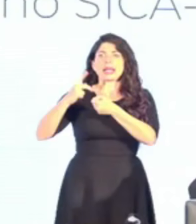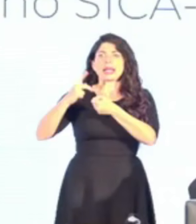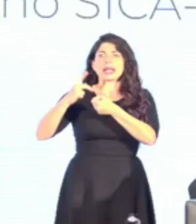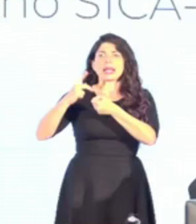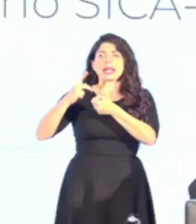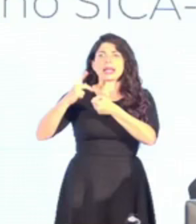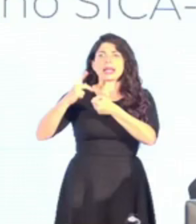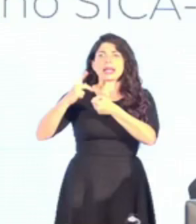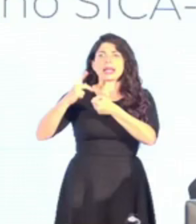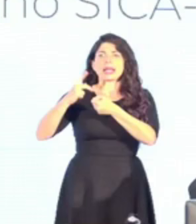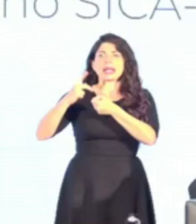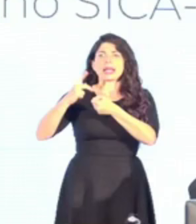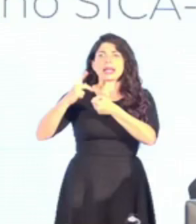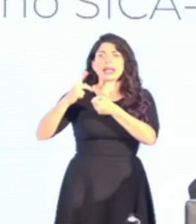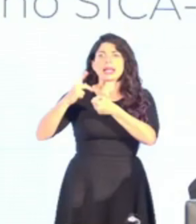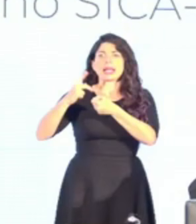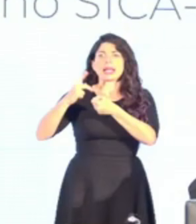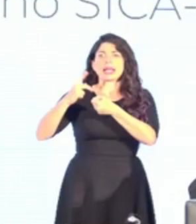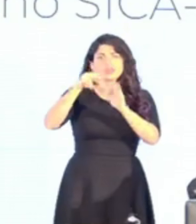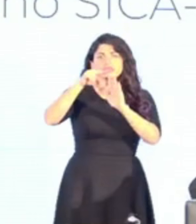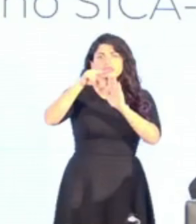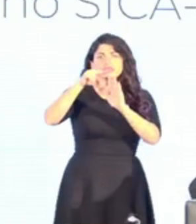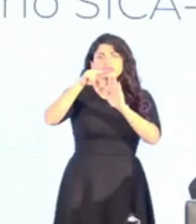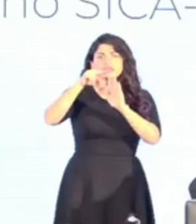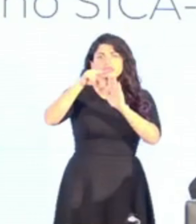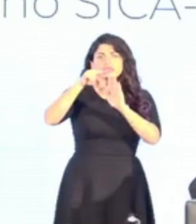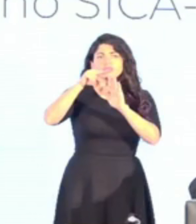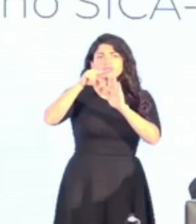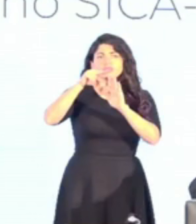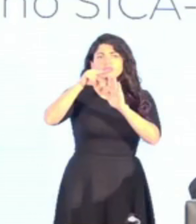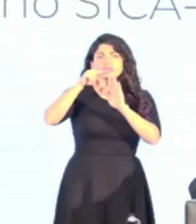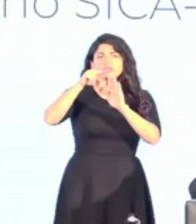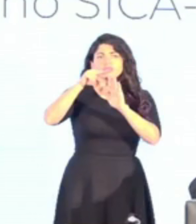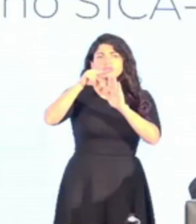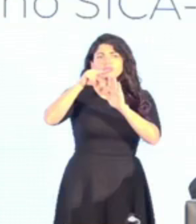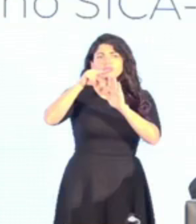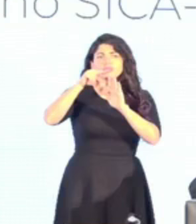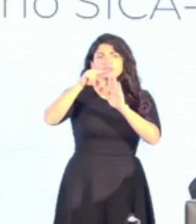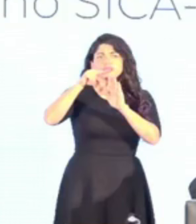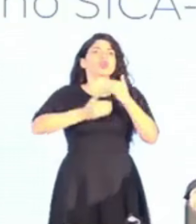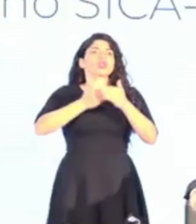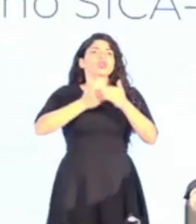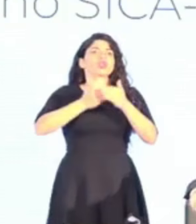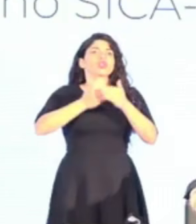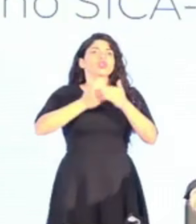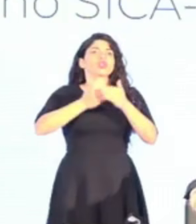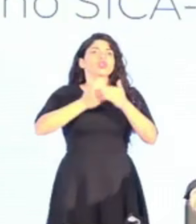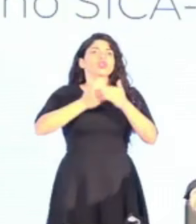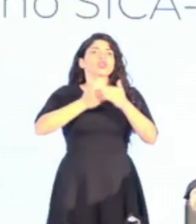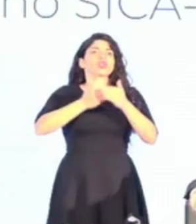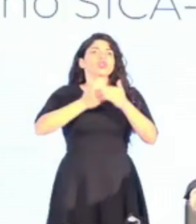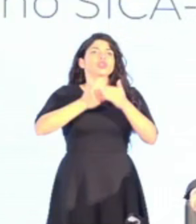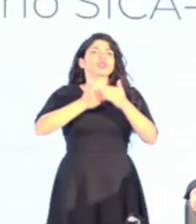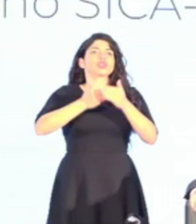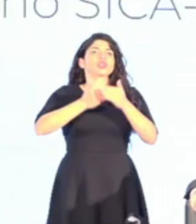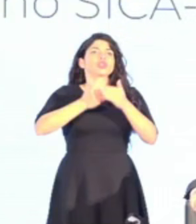cabo con todas las normas mínimas de un proceso democrático real.